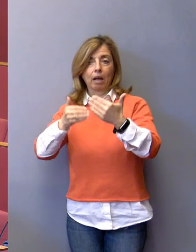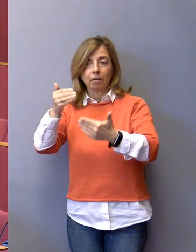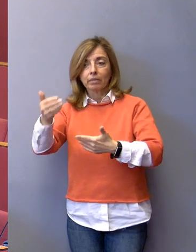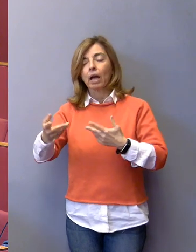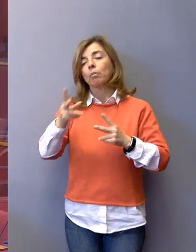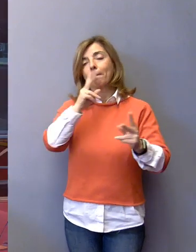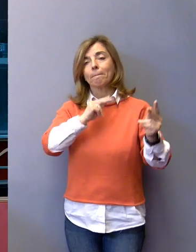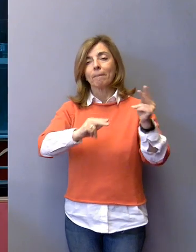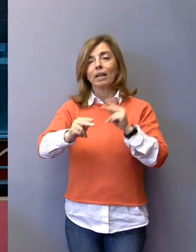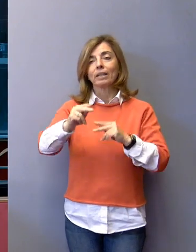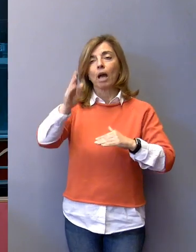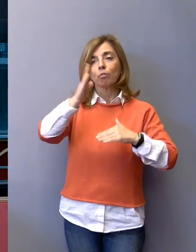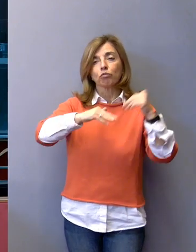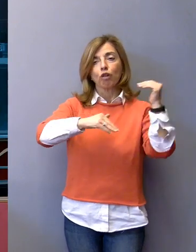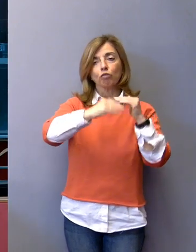Grazie